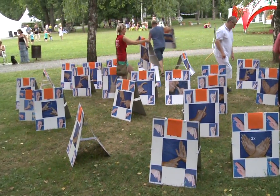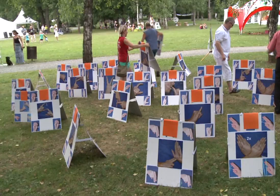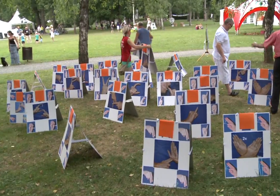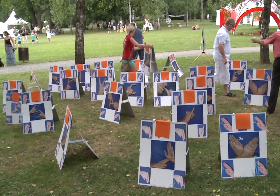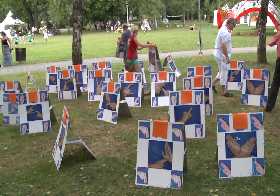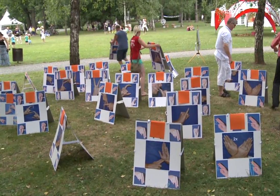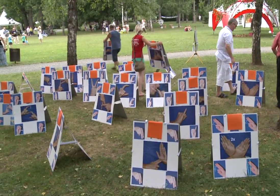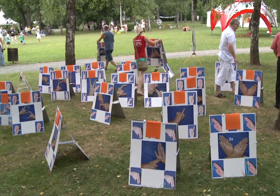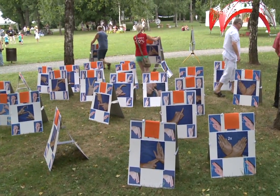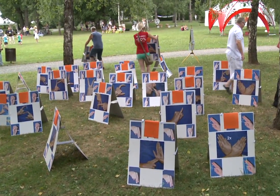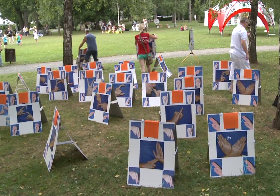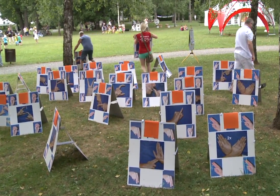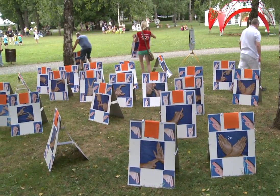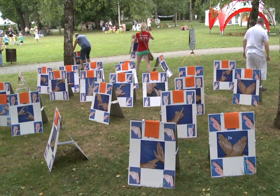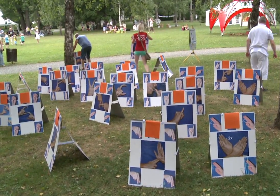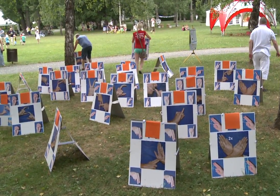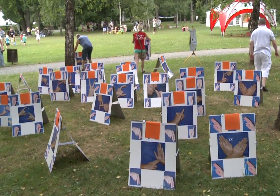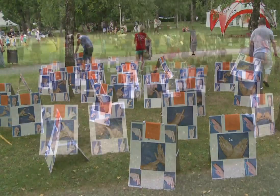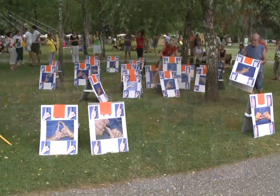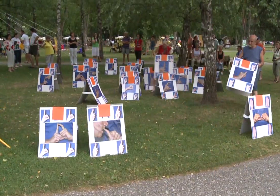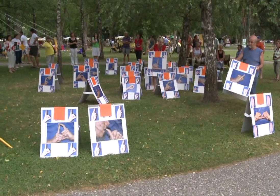Iščemo, Neva pohiti.